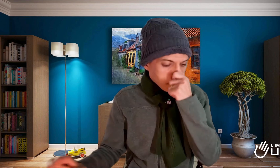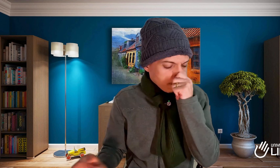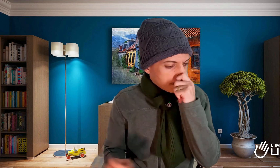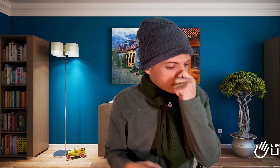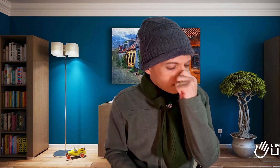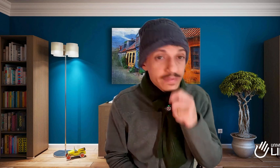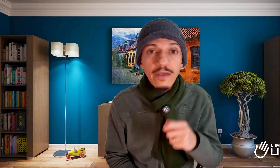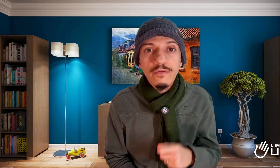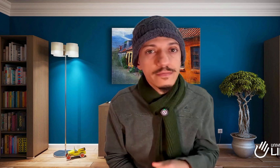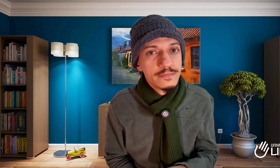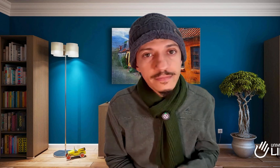Nenhum.